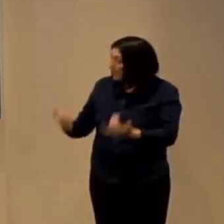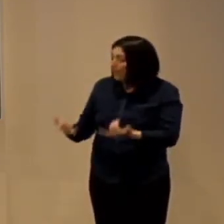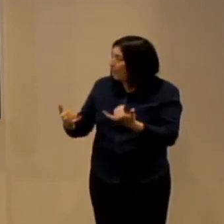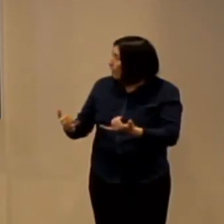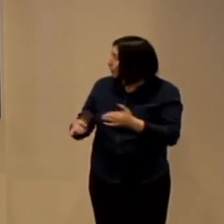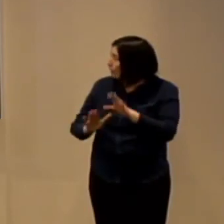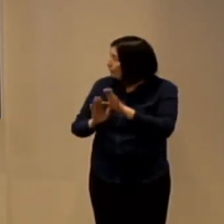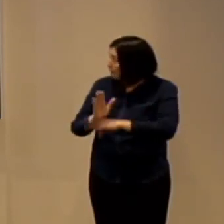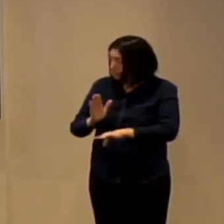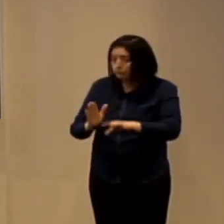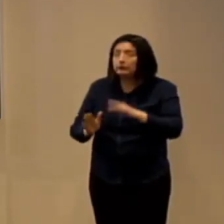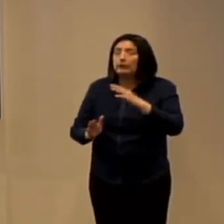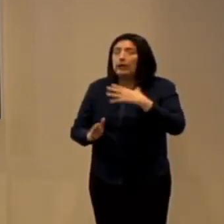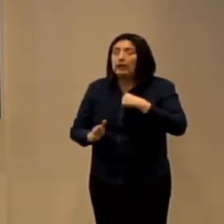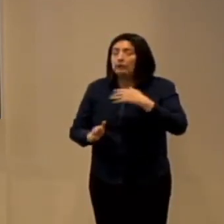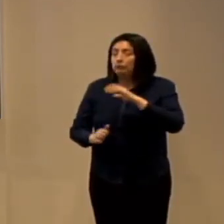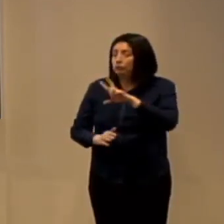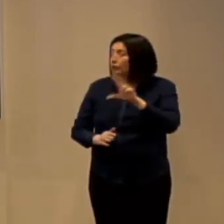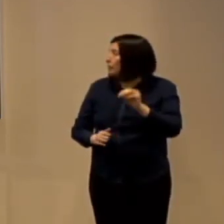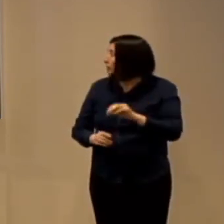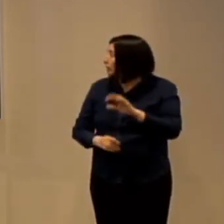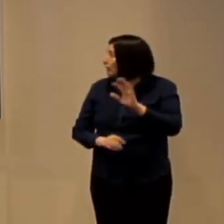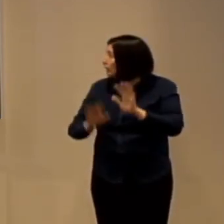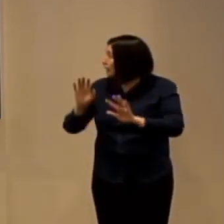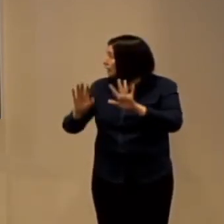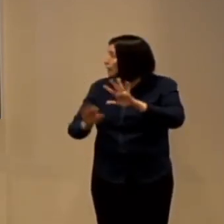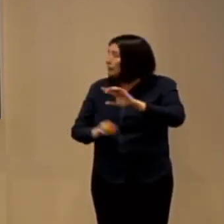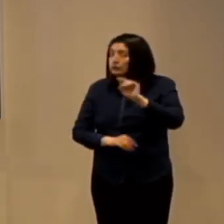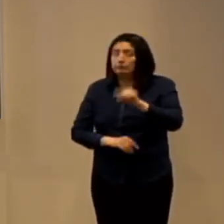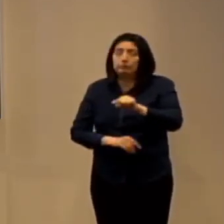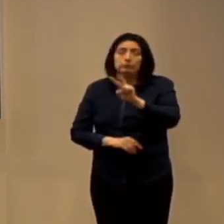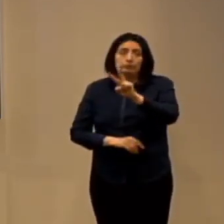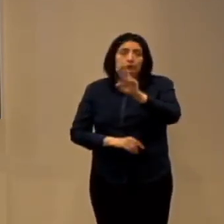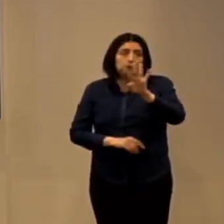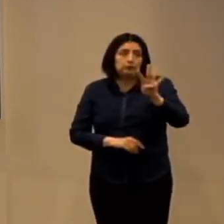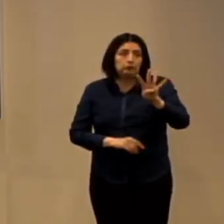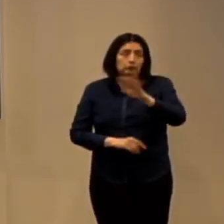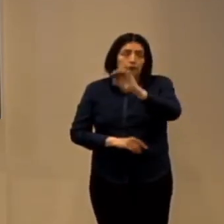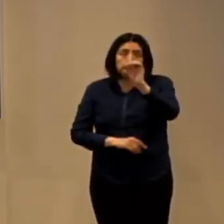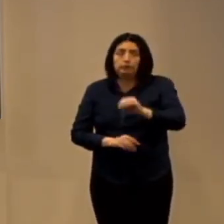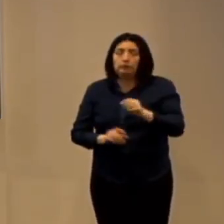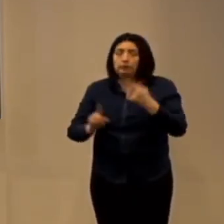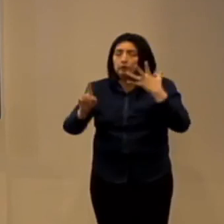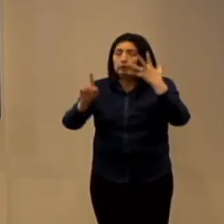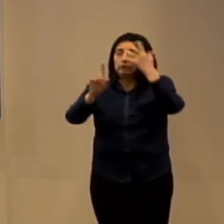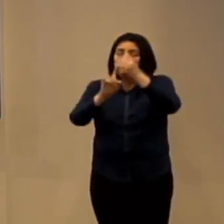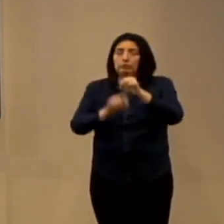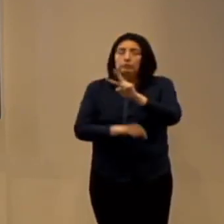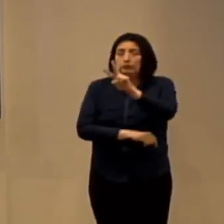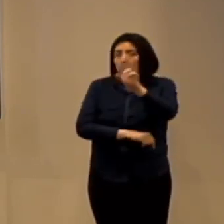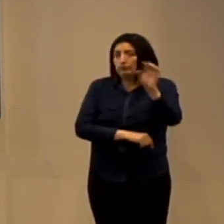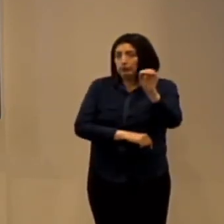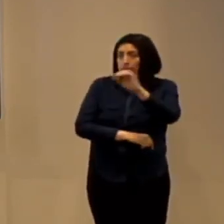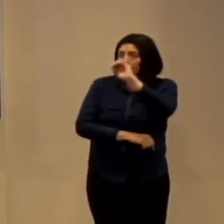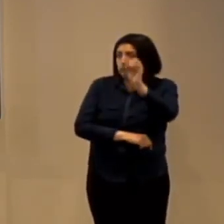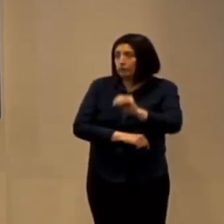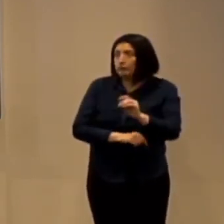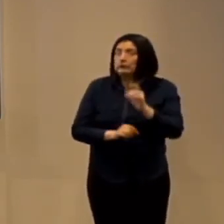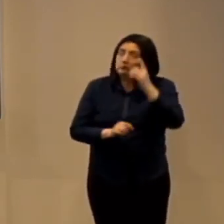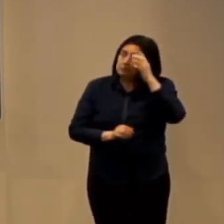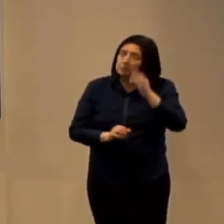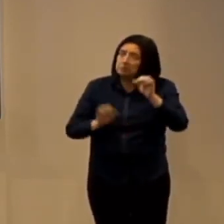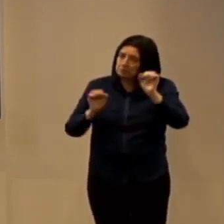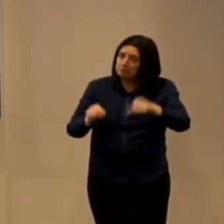momento, menores de 30 años, el 15.24% está certificado. Nuestra meta para este año es el 20%. Creo que